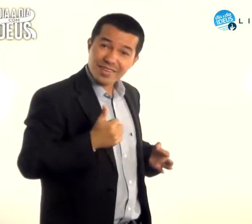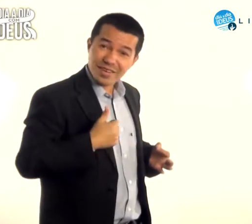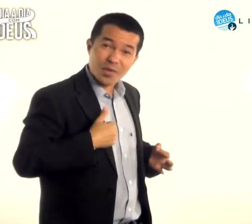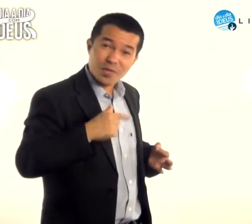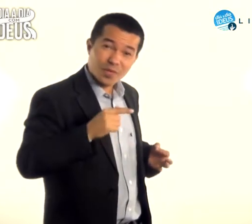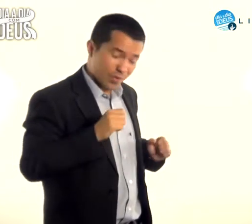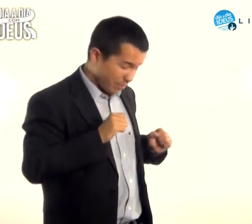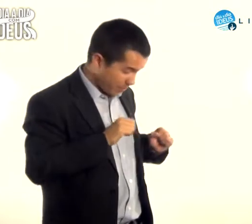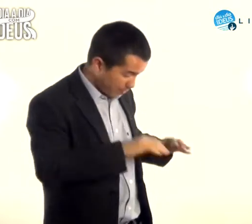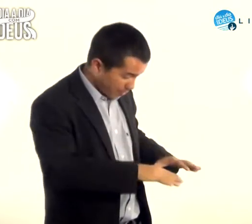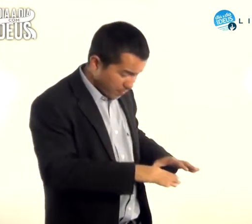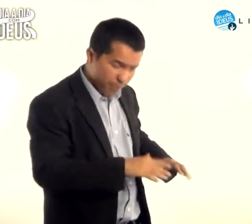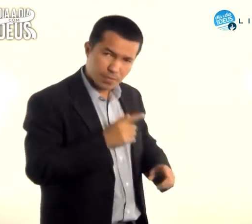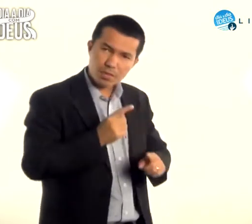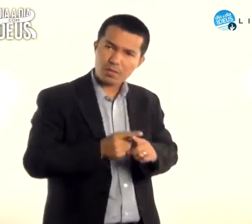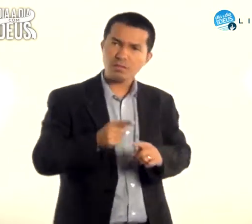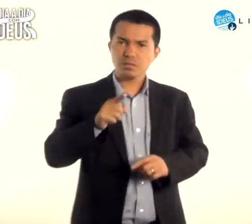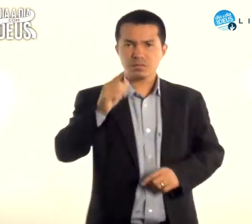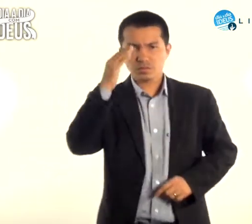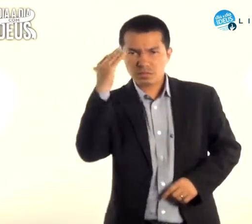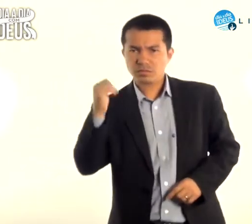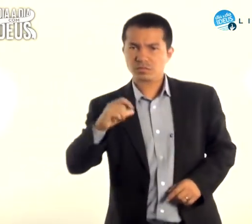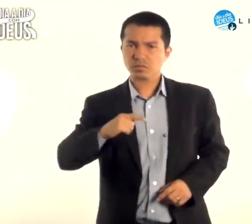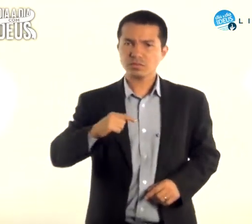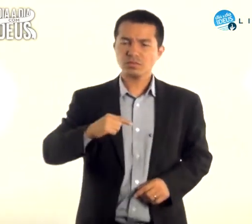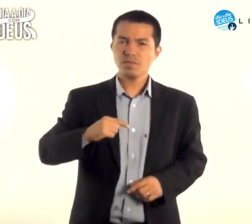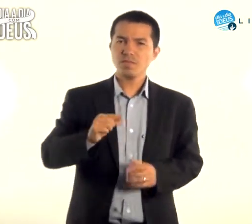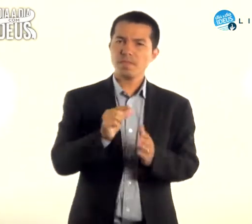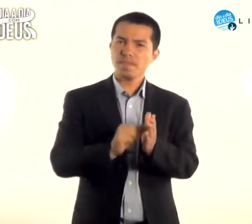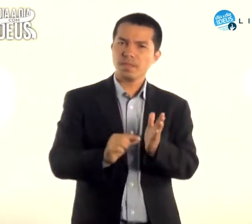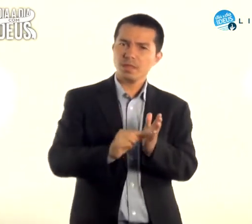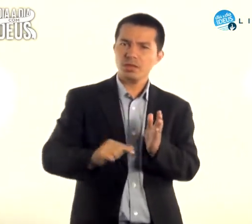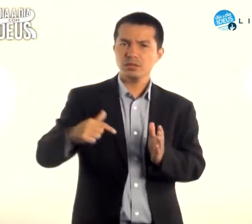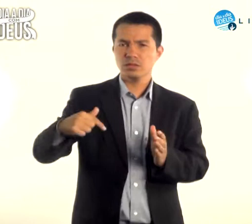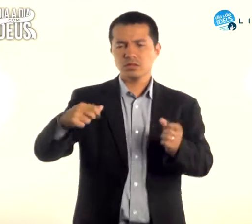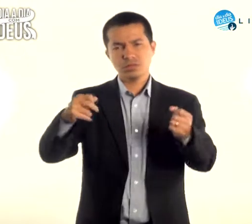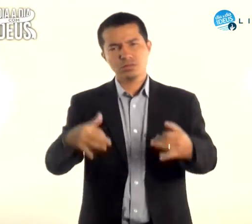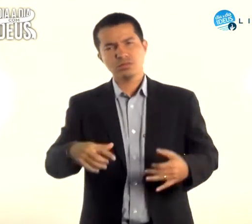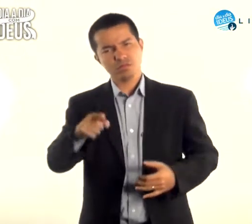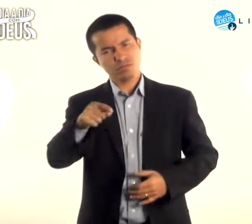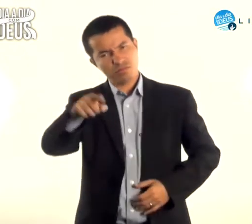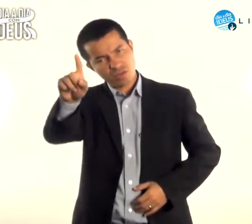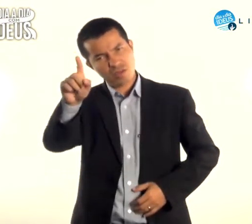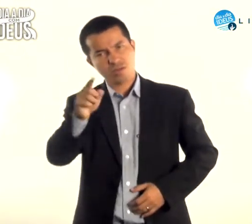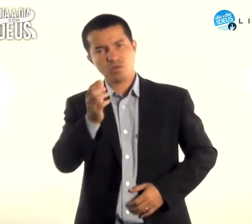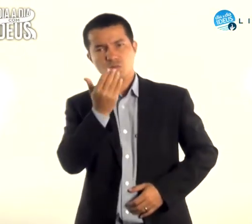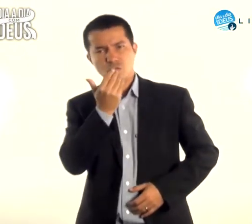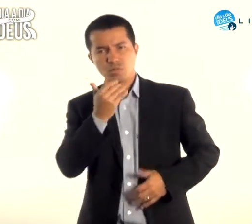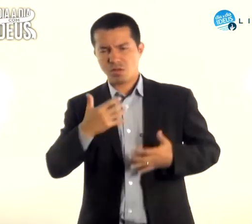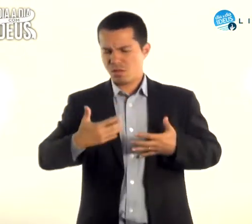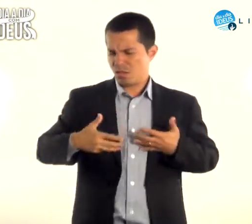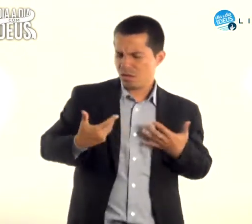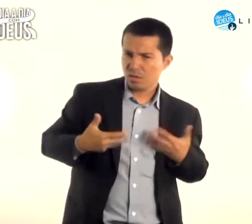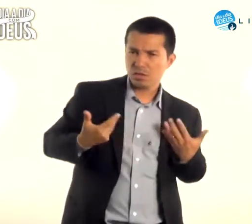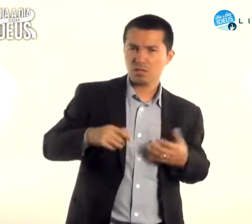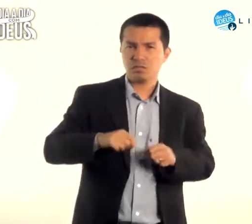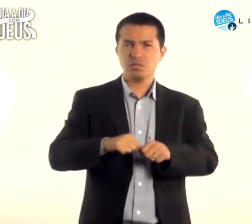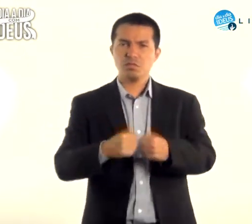vai, come com alegria o teu pão e bebe com bom coração o teu vinho, pois Deus já se